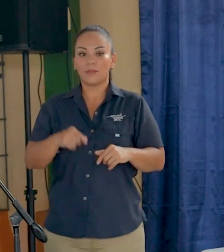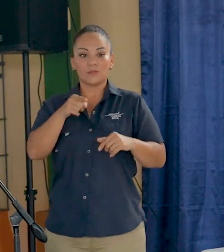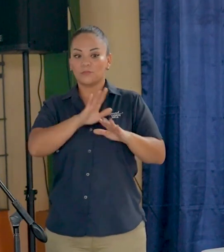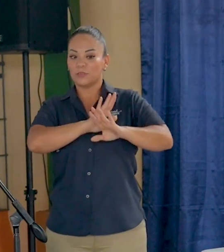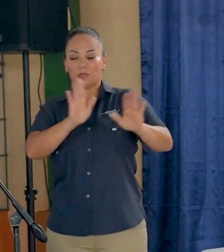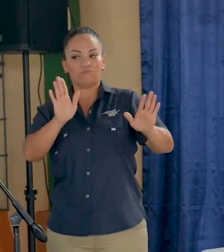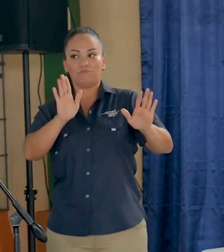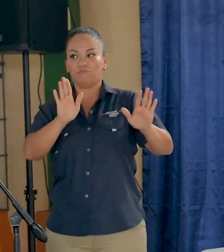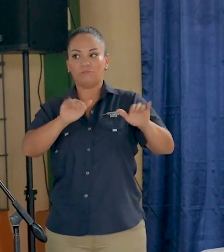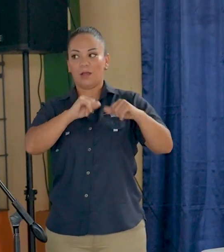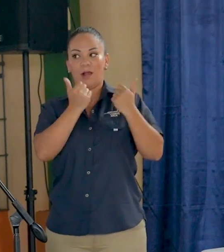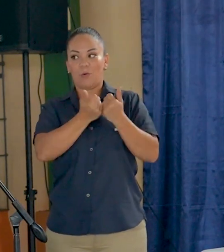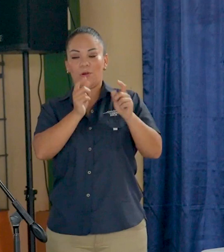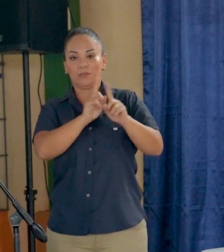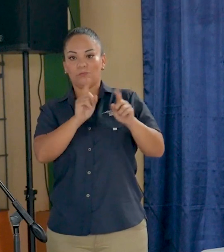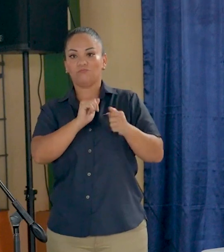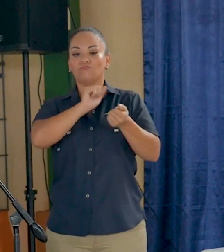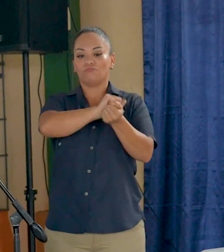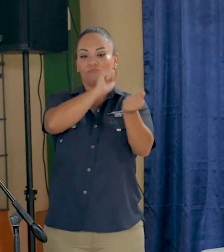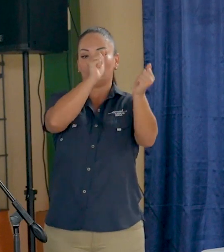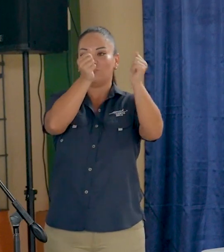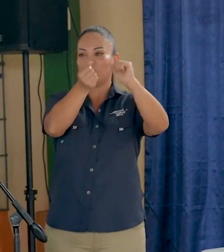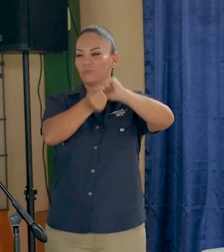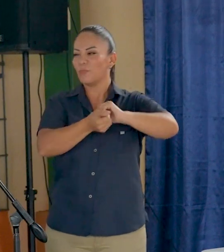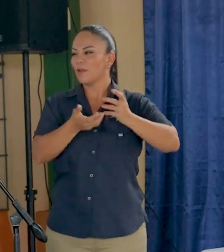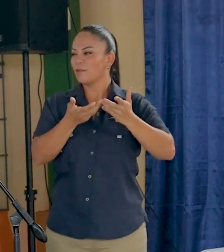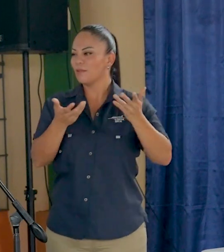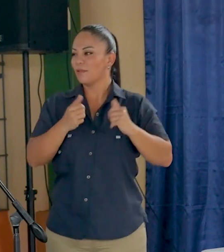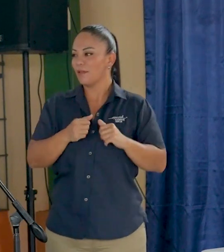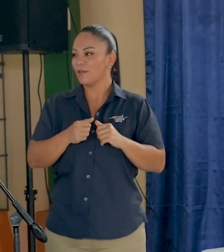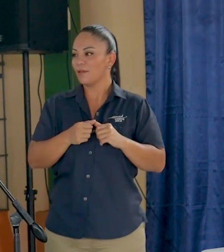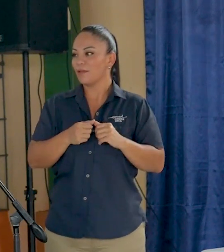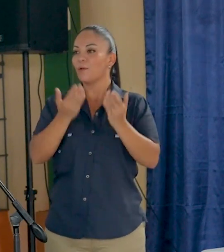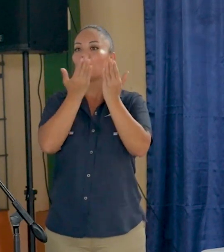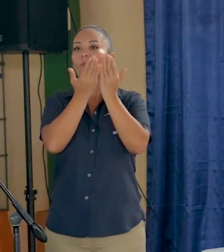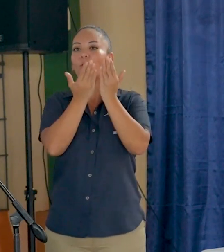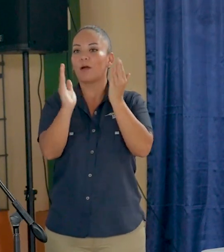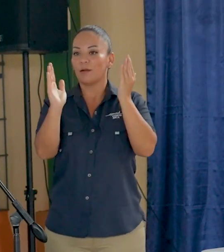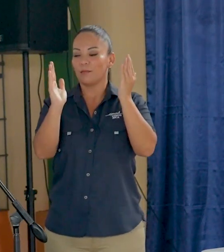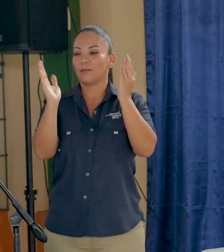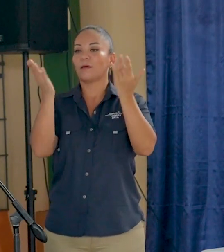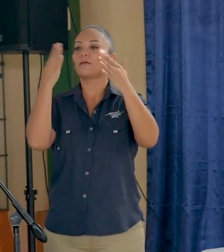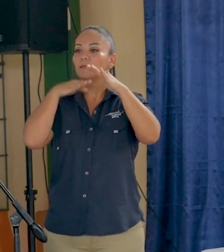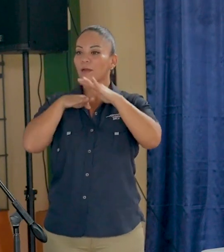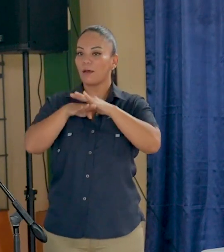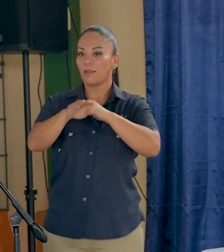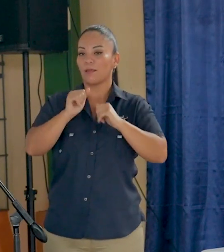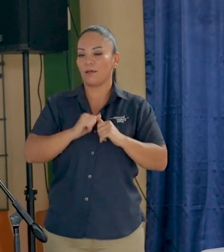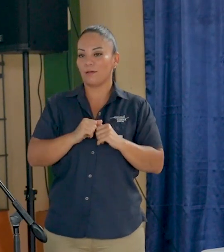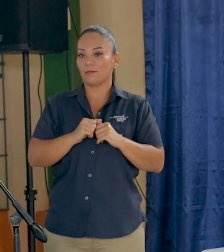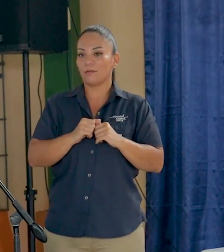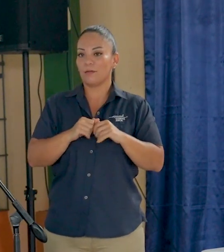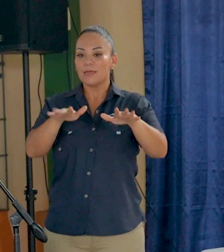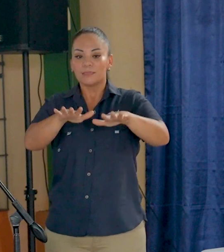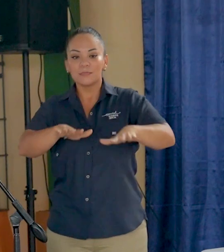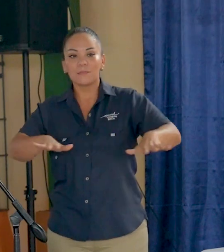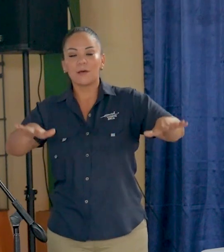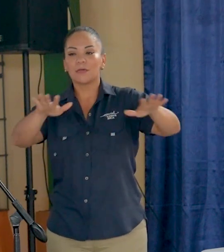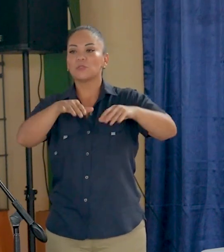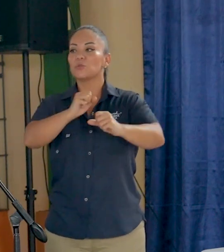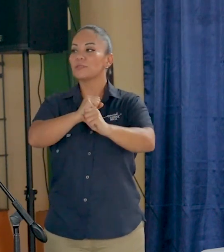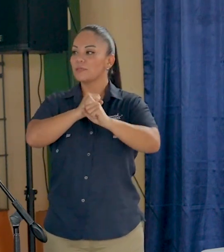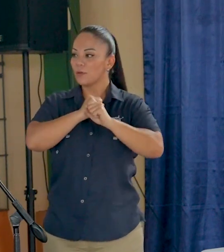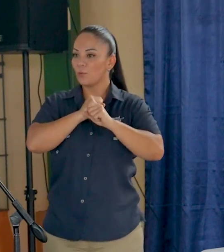aula, se convierte en una puerta de entrada, se convierte en un espacio